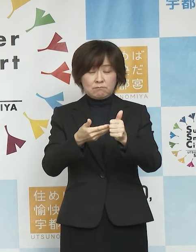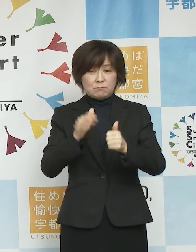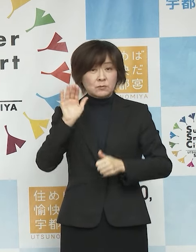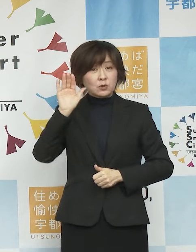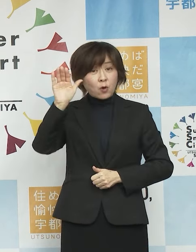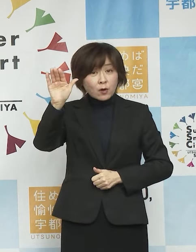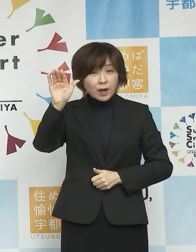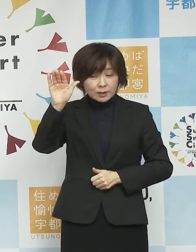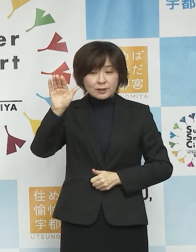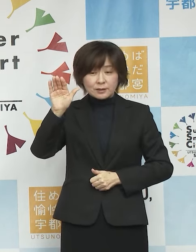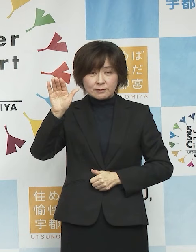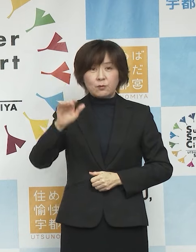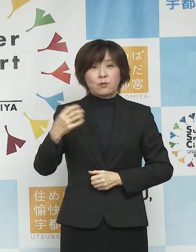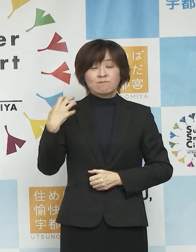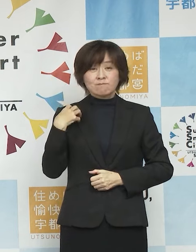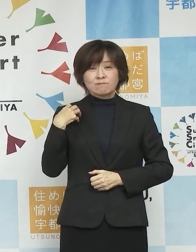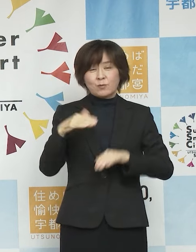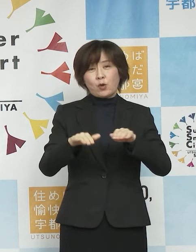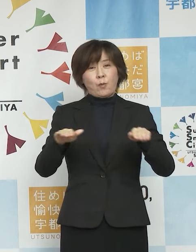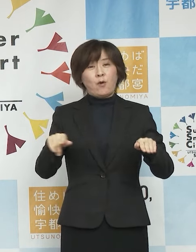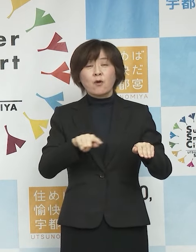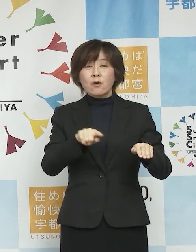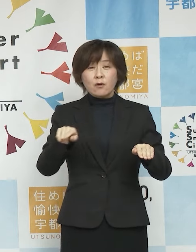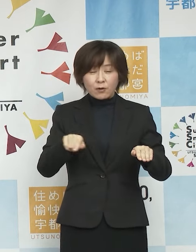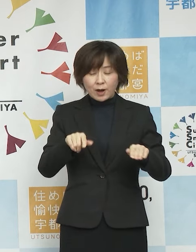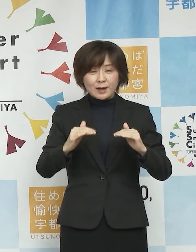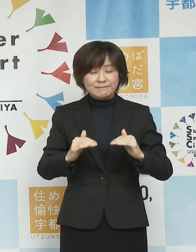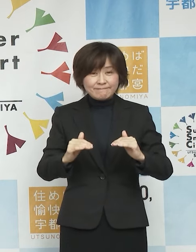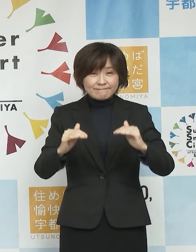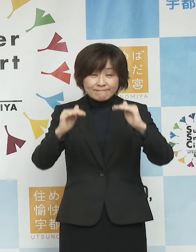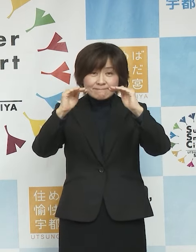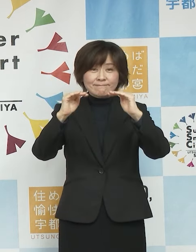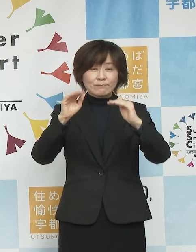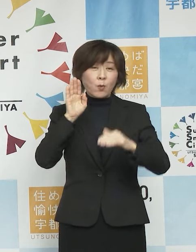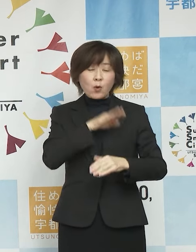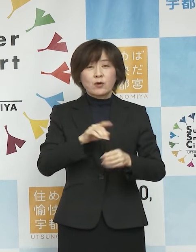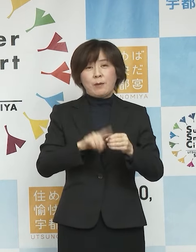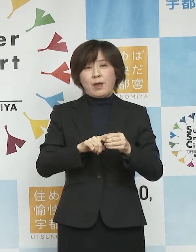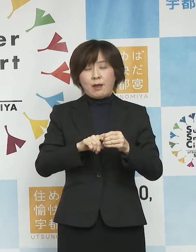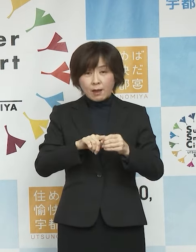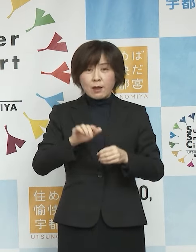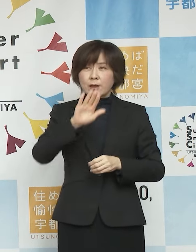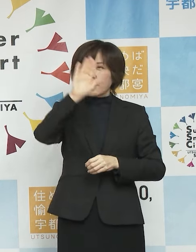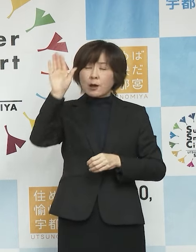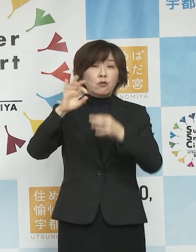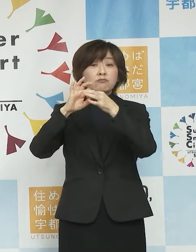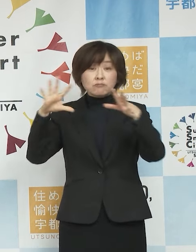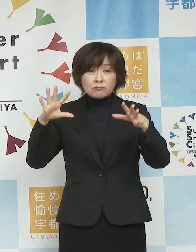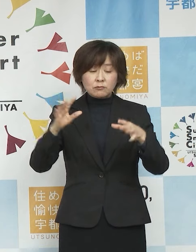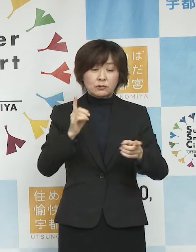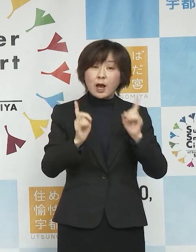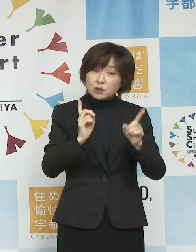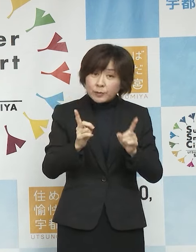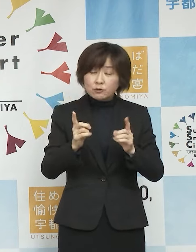担う宮古湖がのびのびすくすくと育つことができるよう、天候に左右されない遊